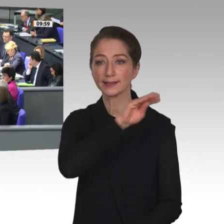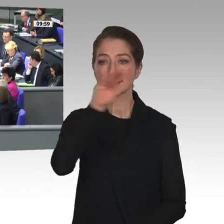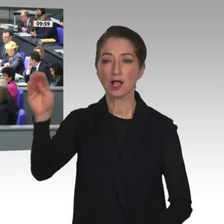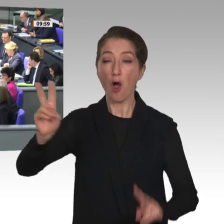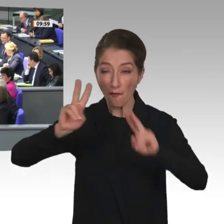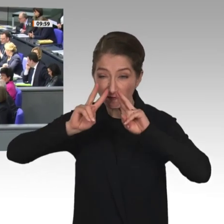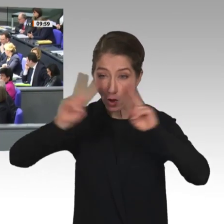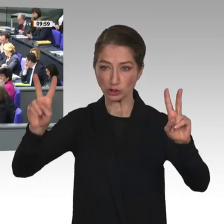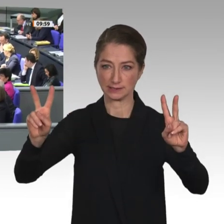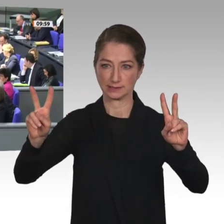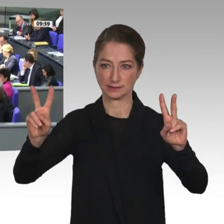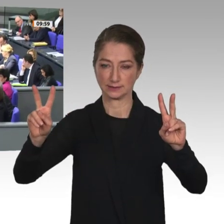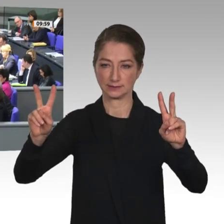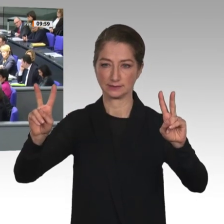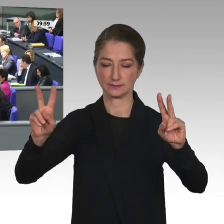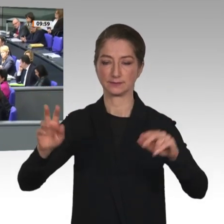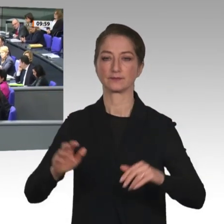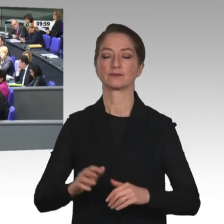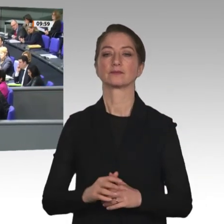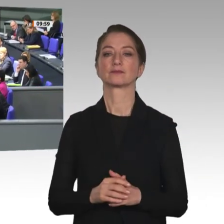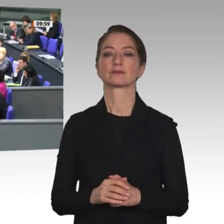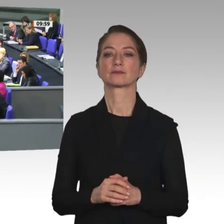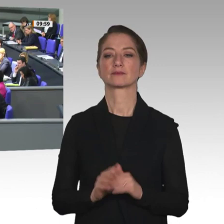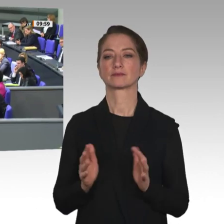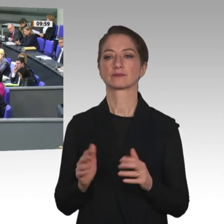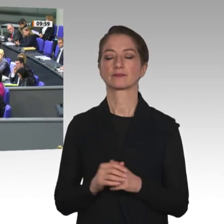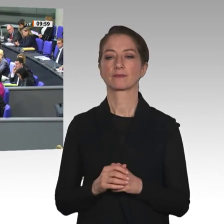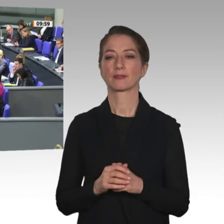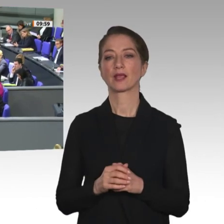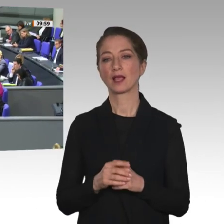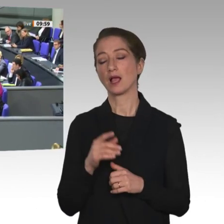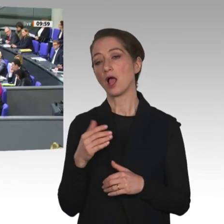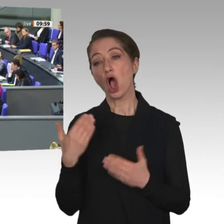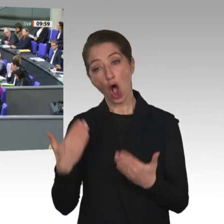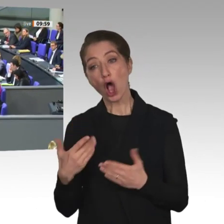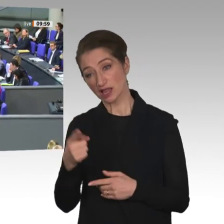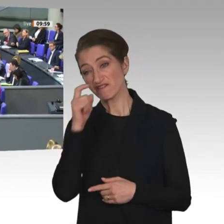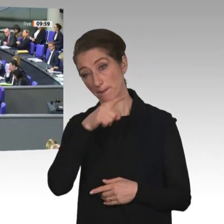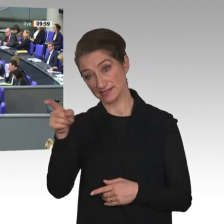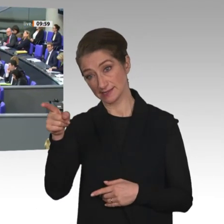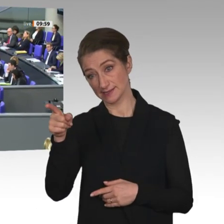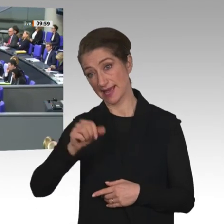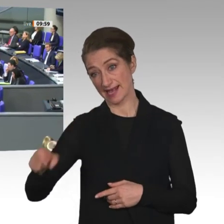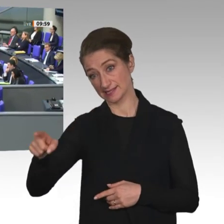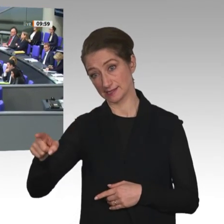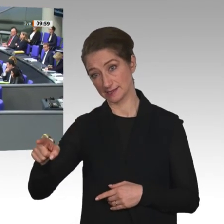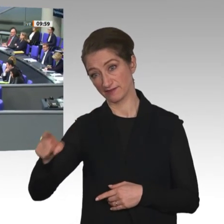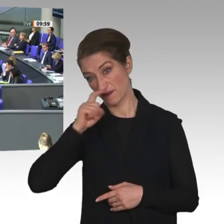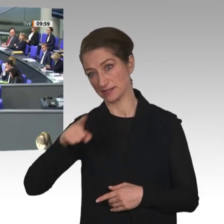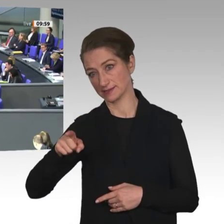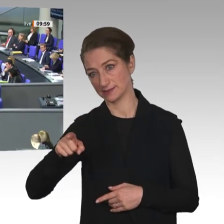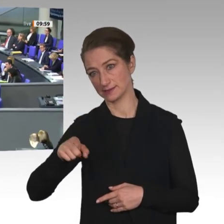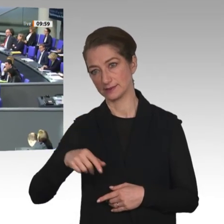Ich habe, das hätten Sie übrigens heute praktizieren können, hier von rechts.